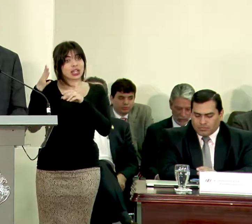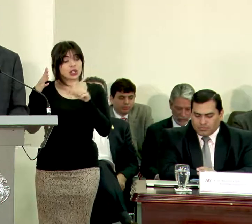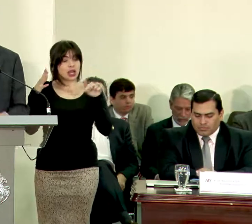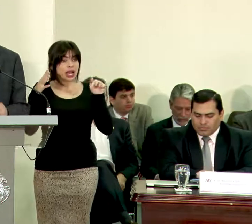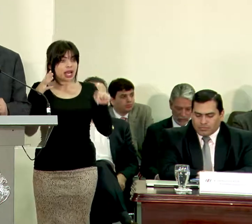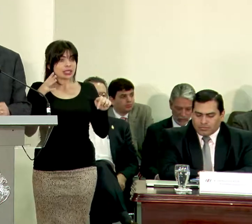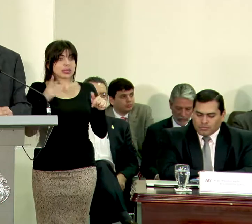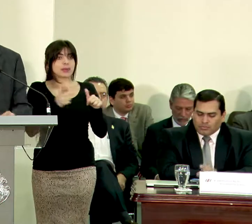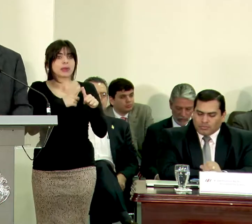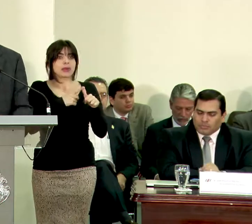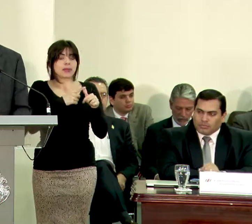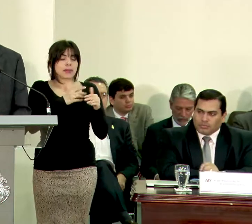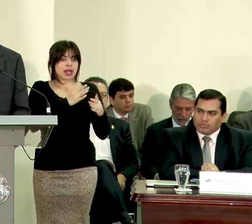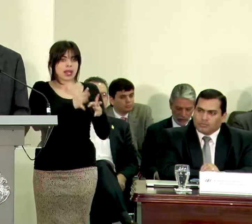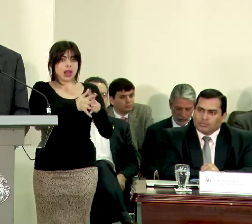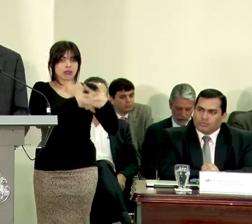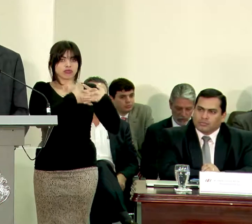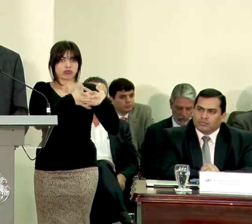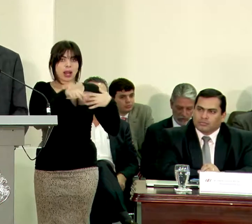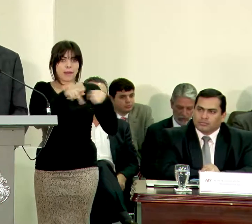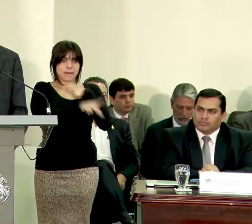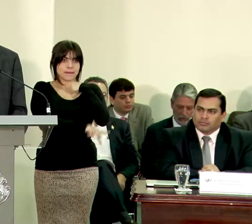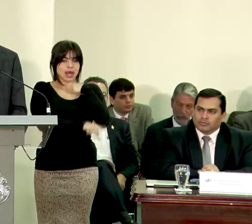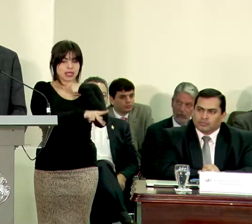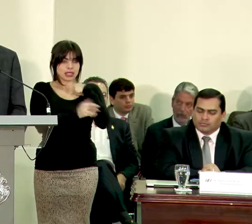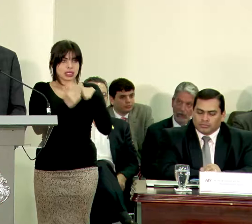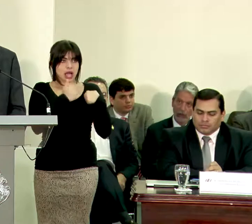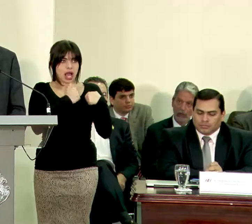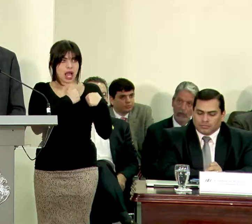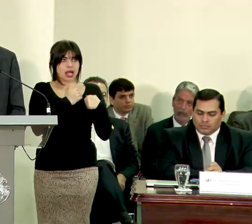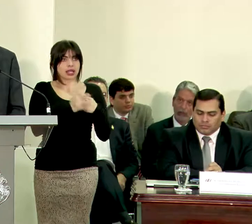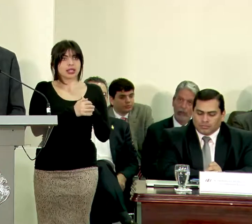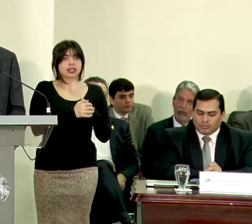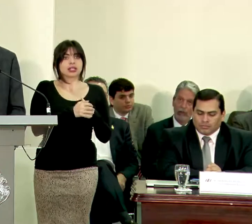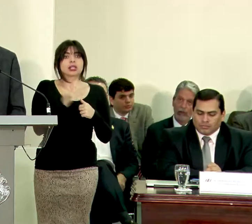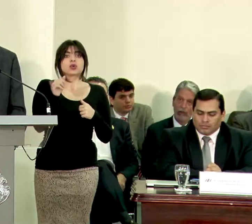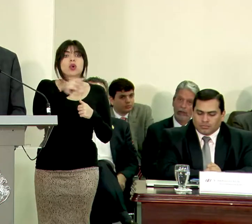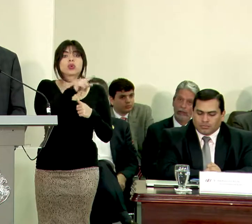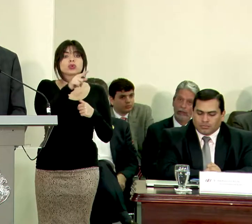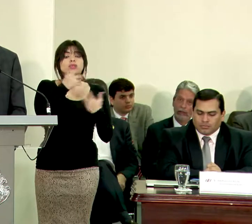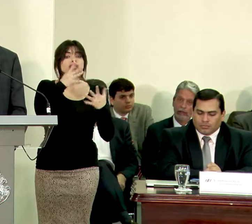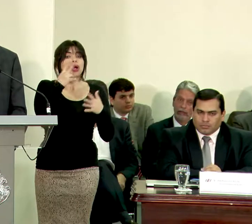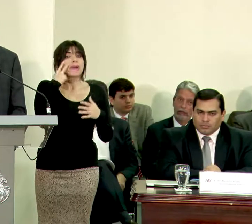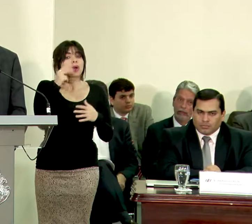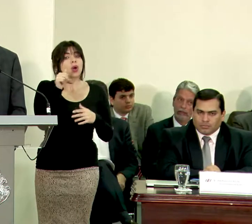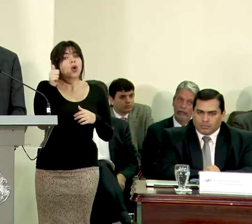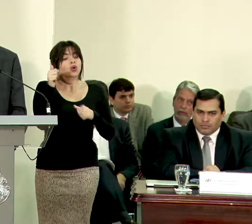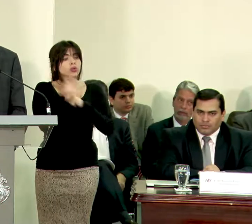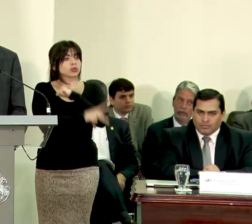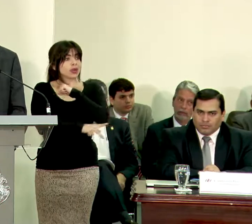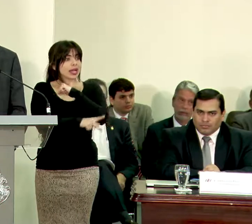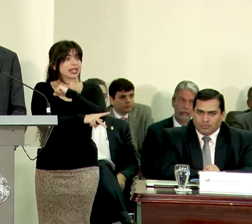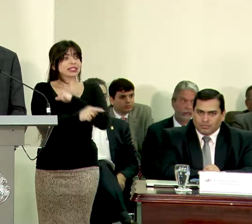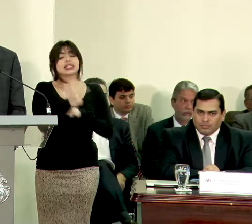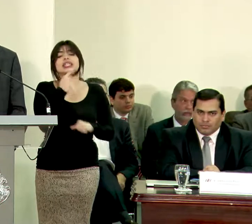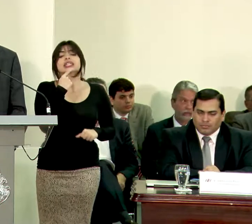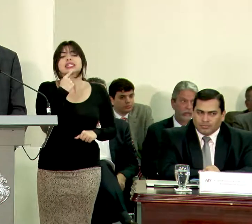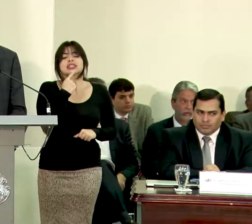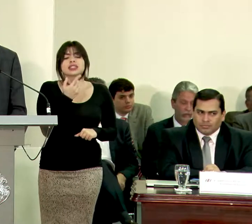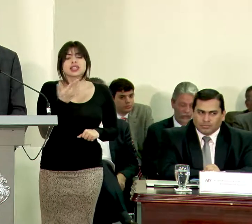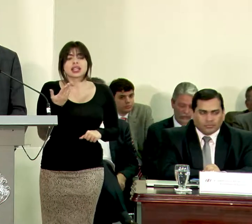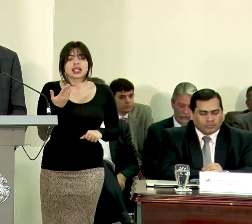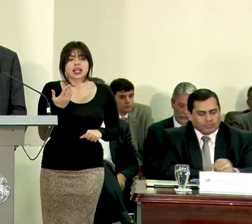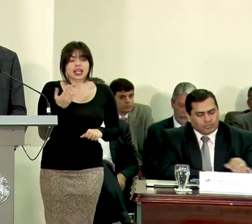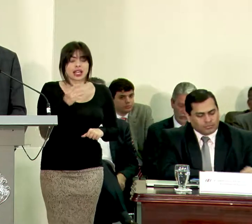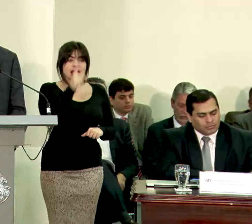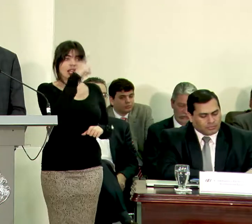la primera línea de defensa que tiene este país. E igual que ustedes han visto en otros países que dicen que